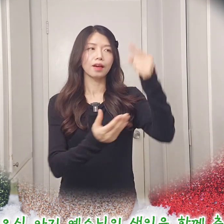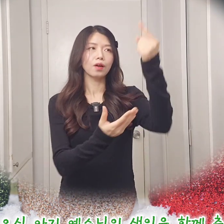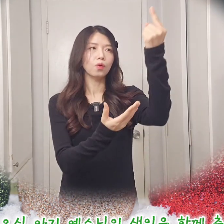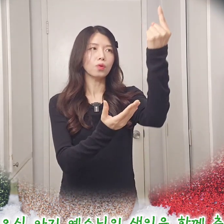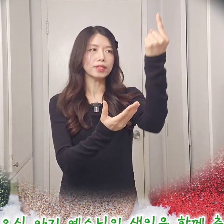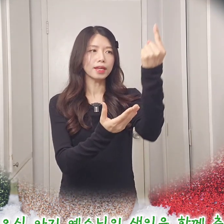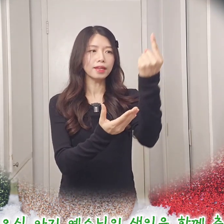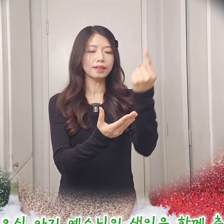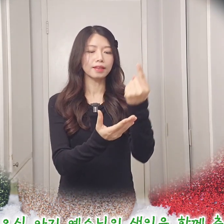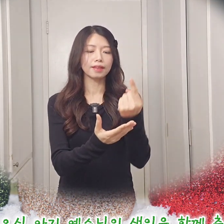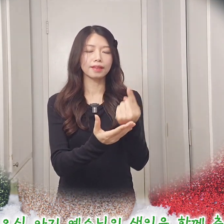오신